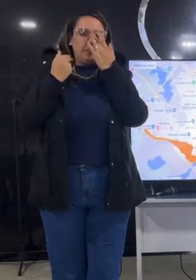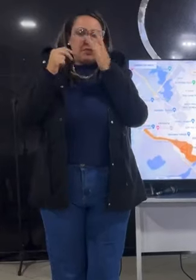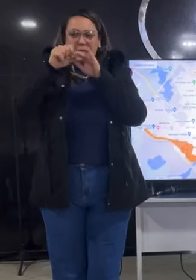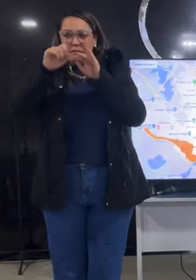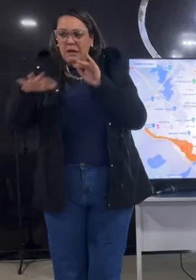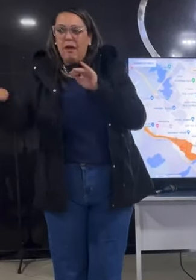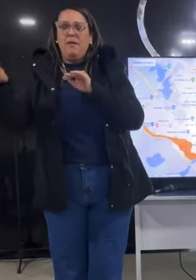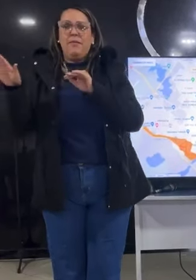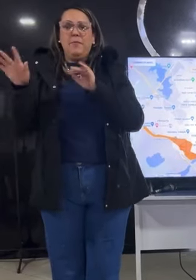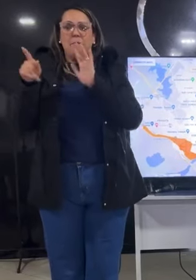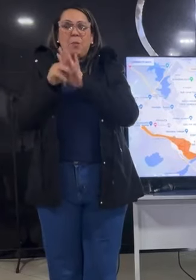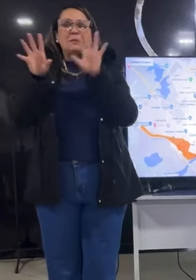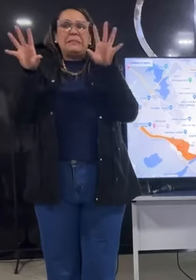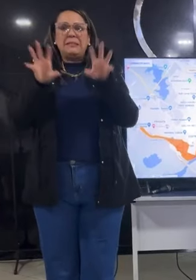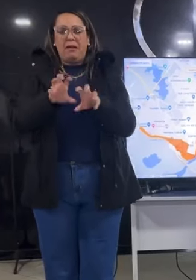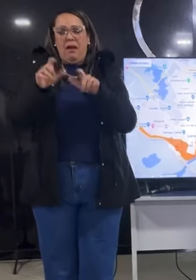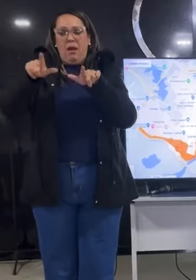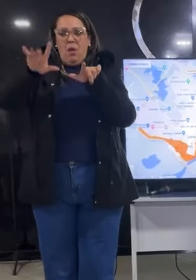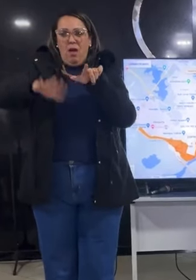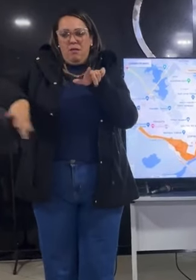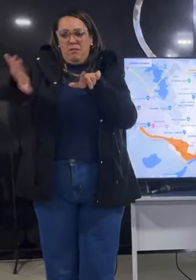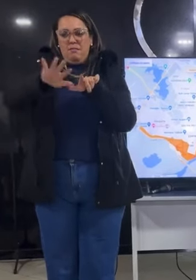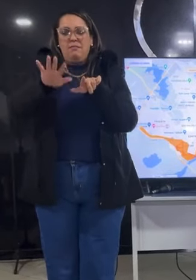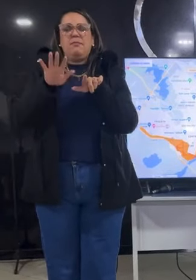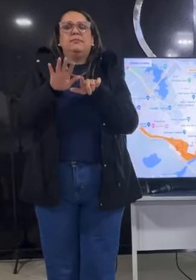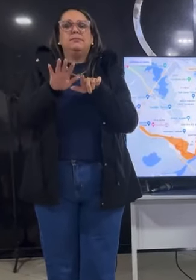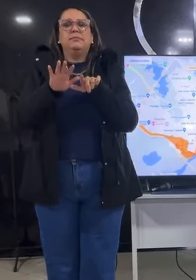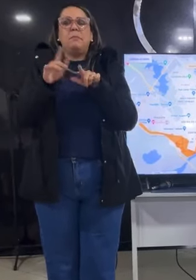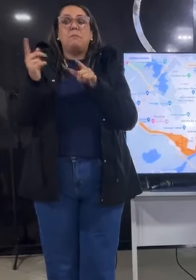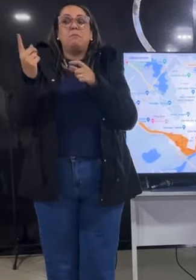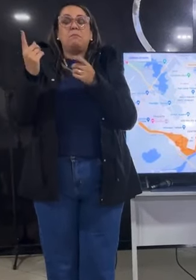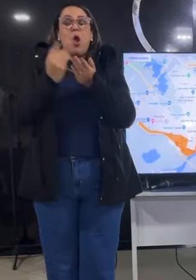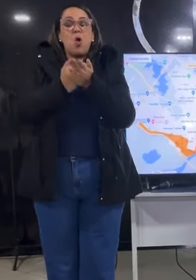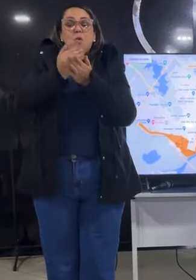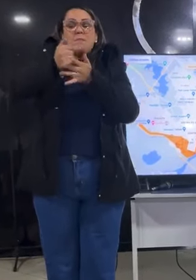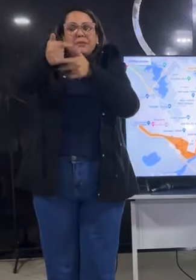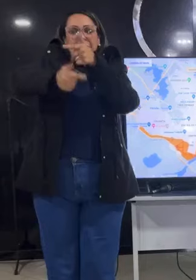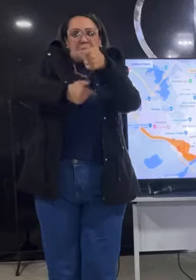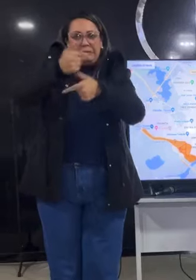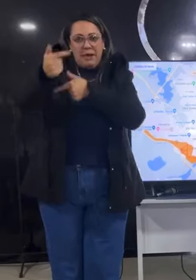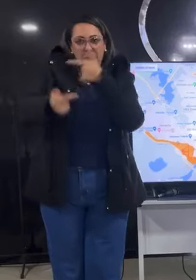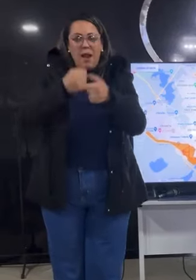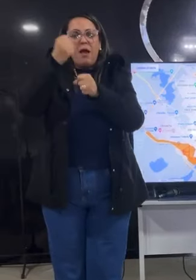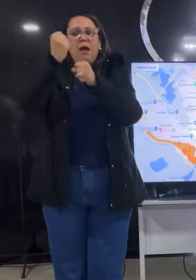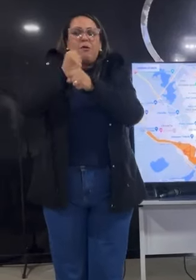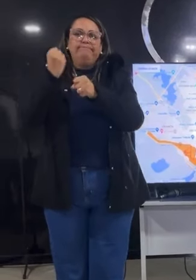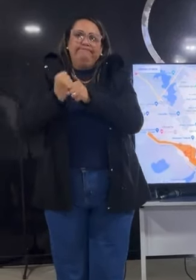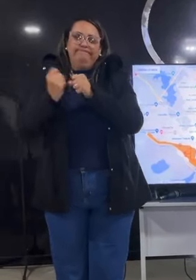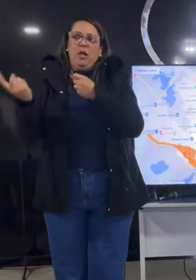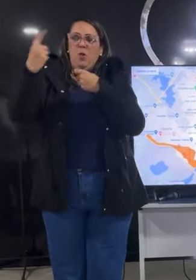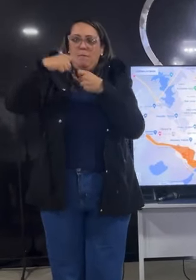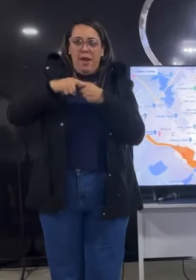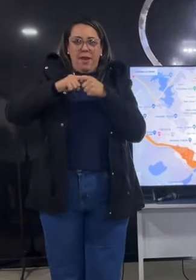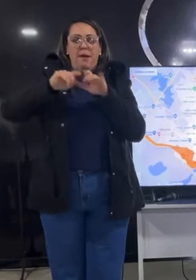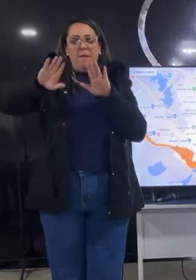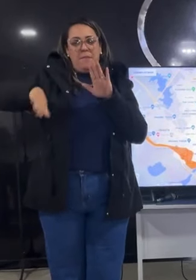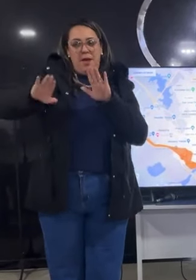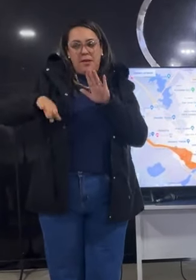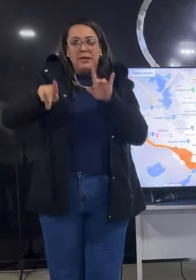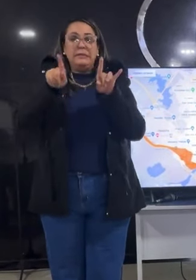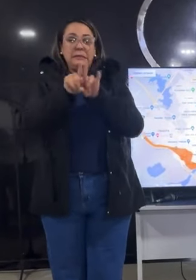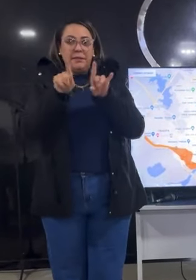saírem quer dizer a secar aquele local pra gente começar a trabalhar e recuperar o nosso Balneário e